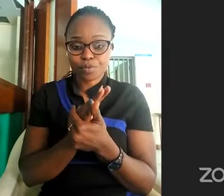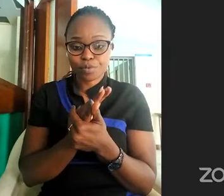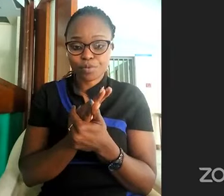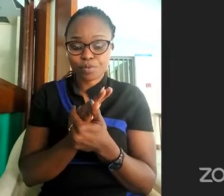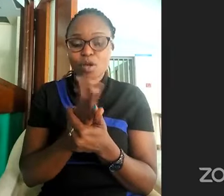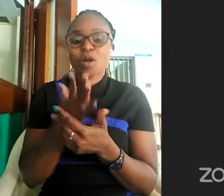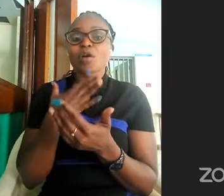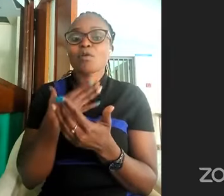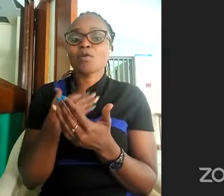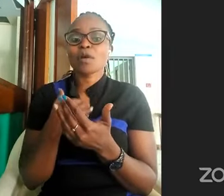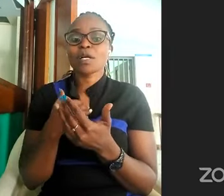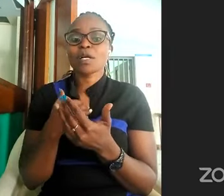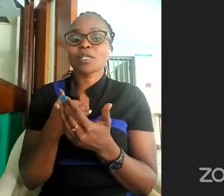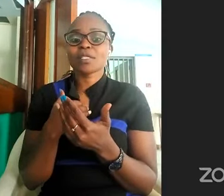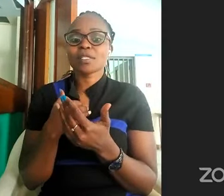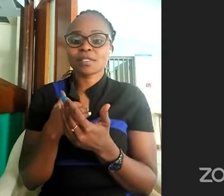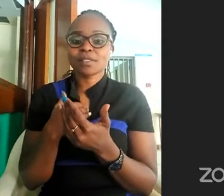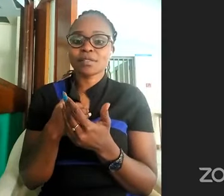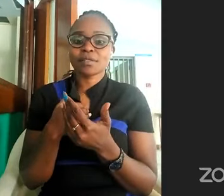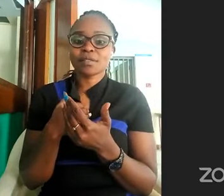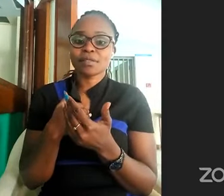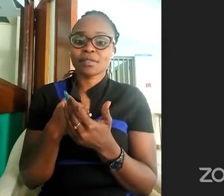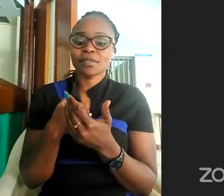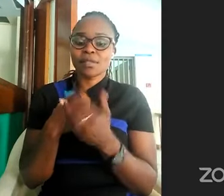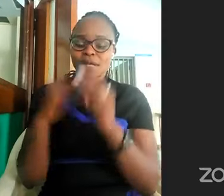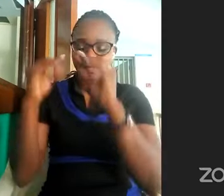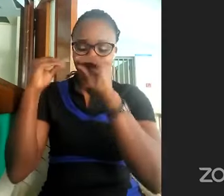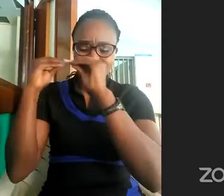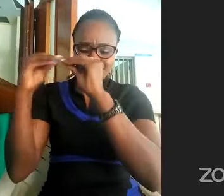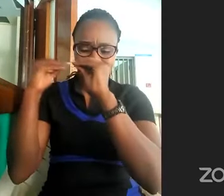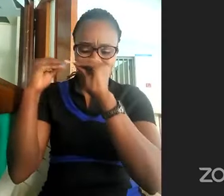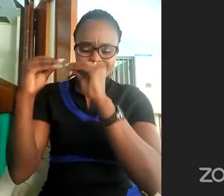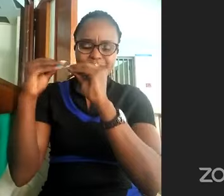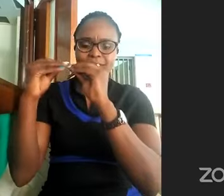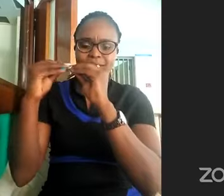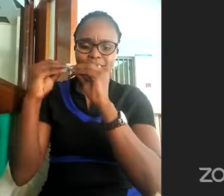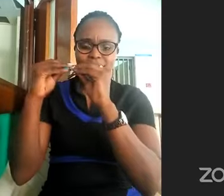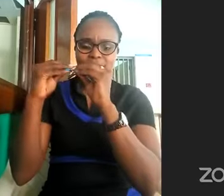at least wasomeshwe kuhusu hiyo mambo ya budgeting and everything.